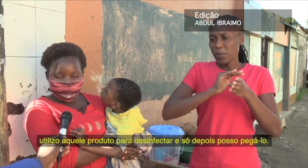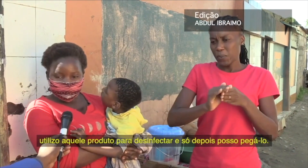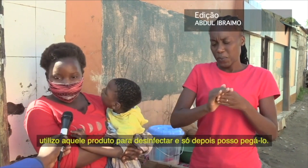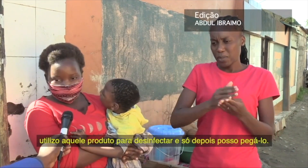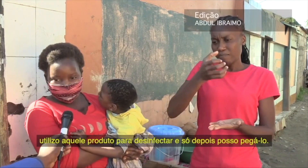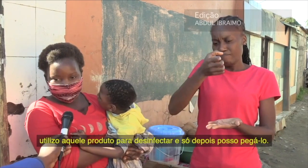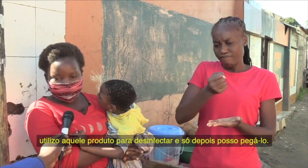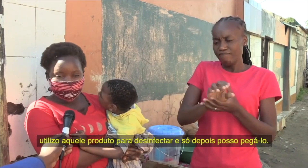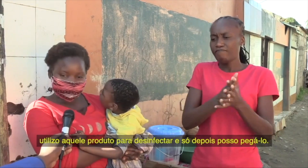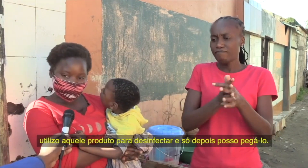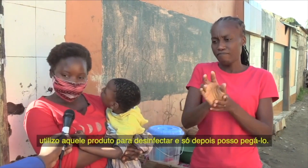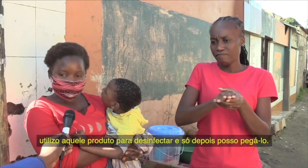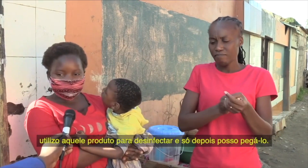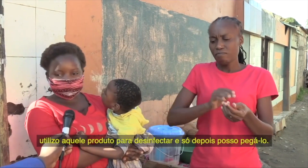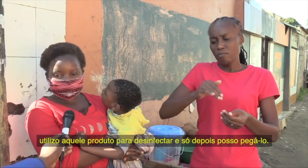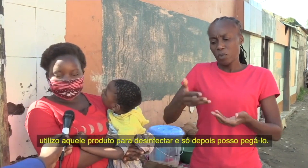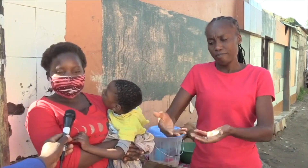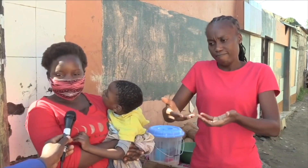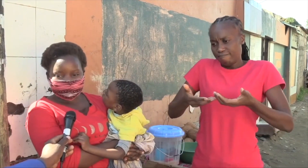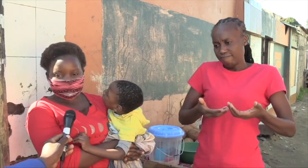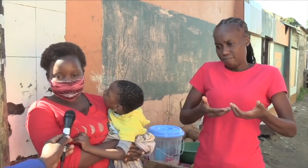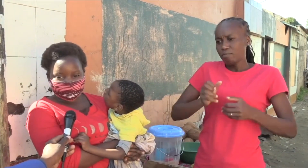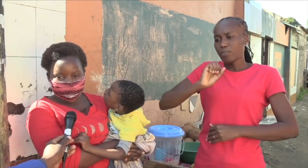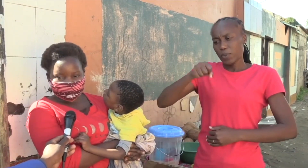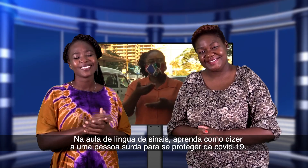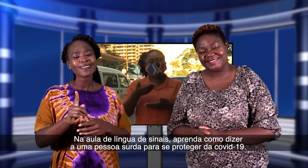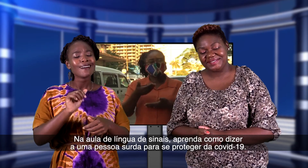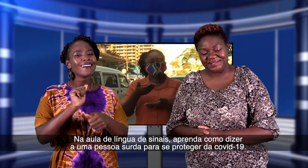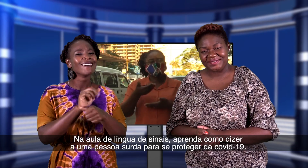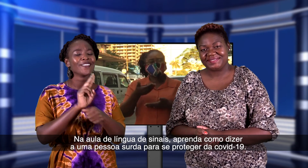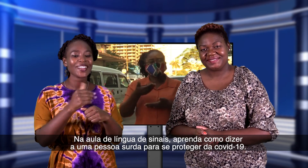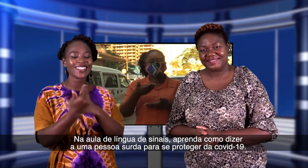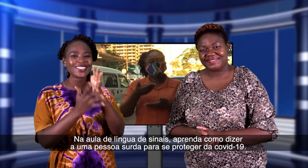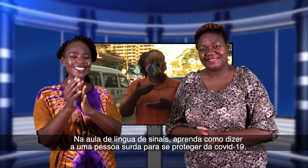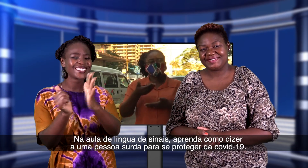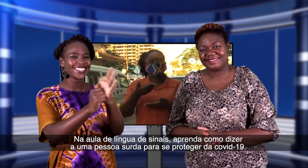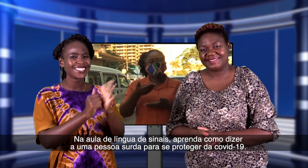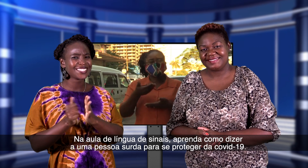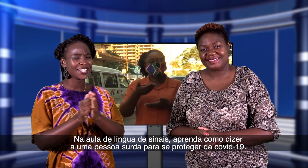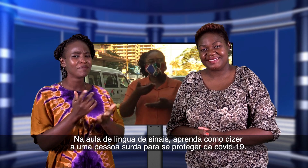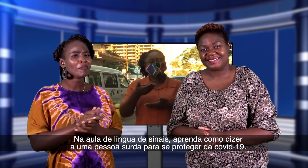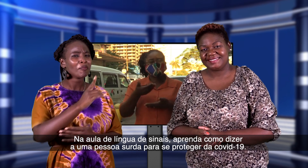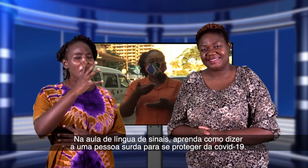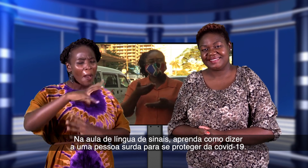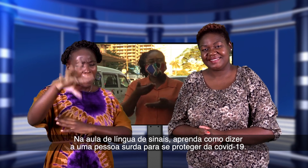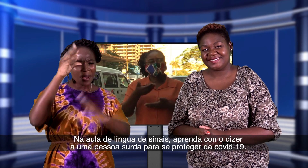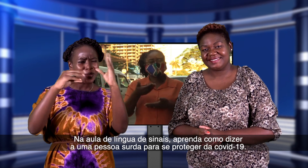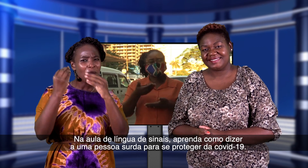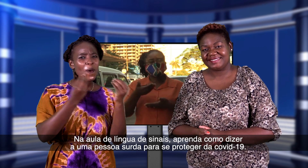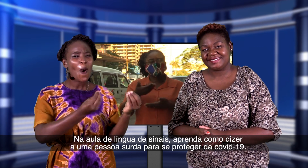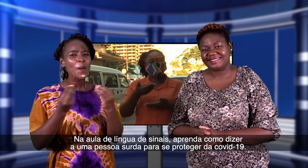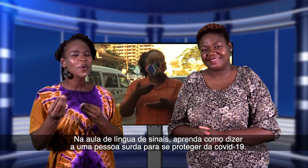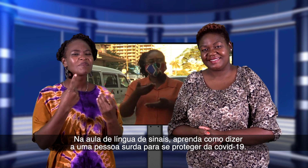produtos, desinfetar, né? Depois de lhe pegar. Sim. Na aula de língua de sinais, aprenda a dizer a